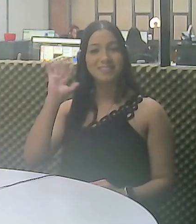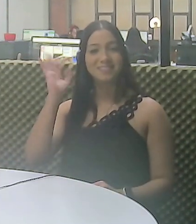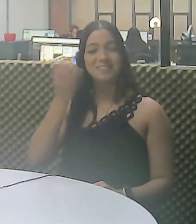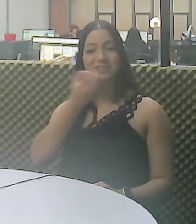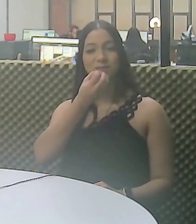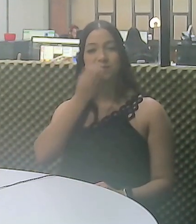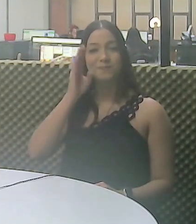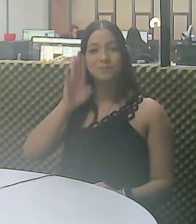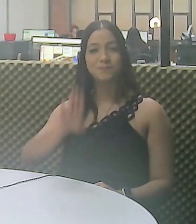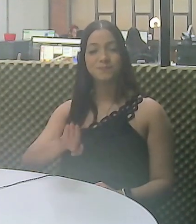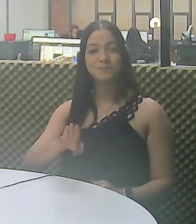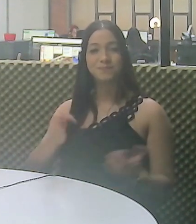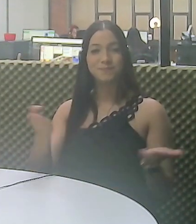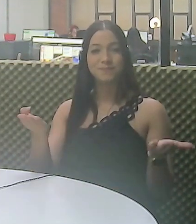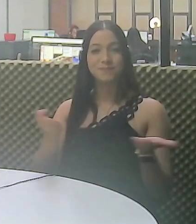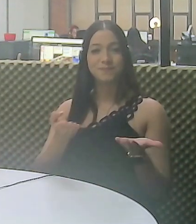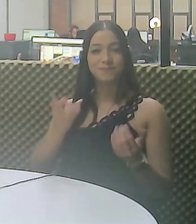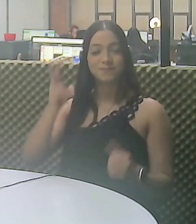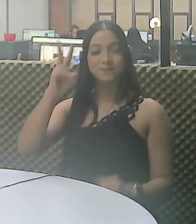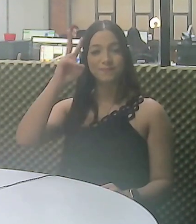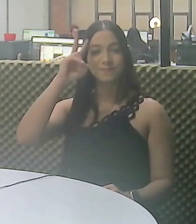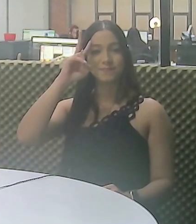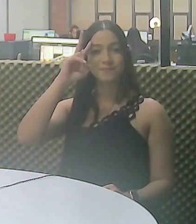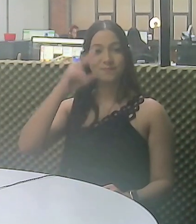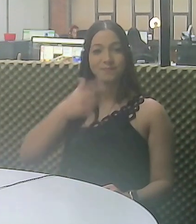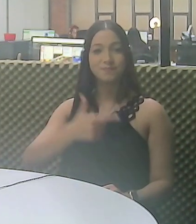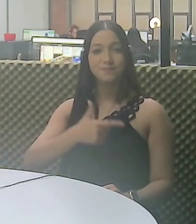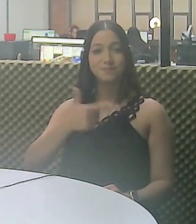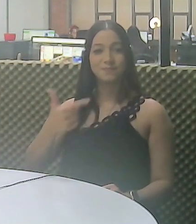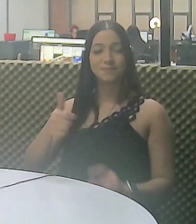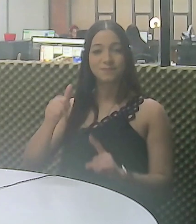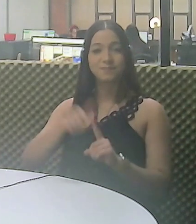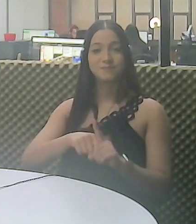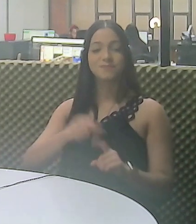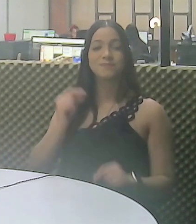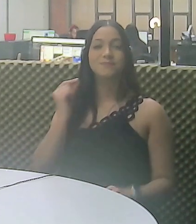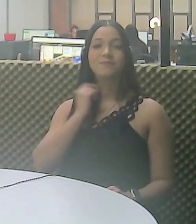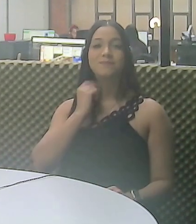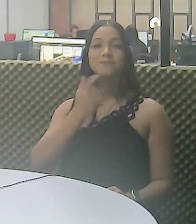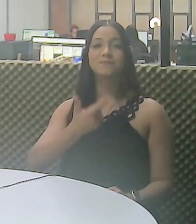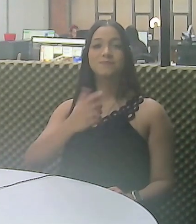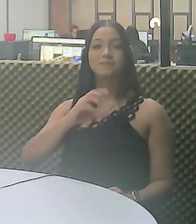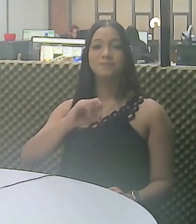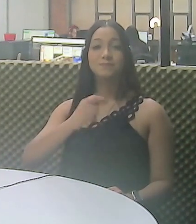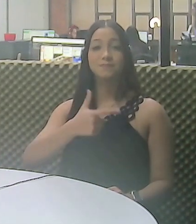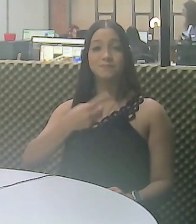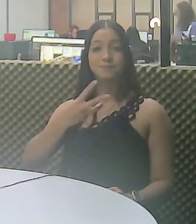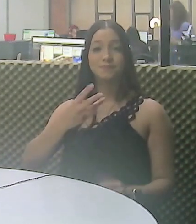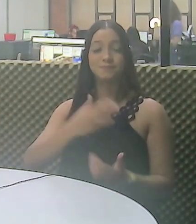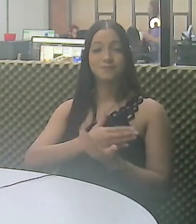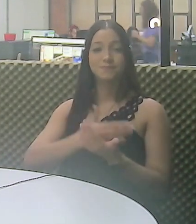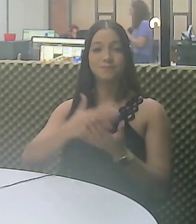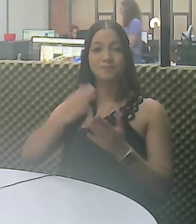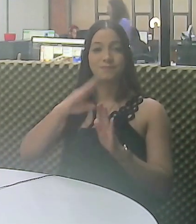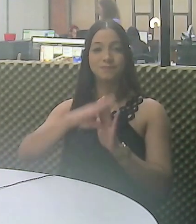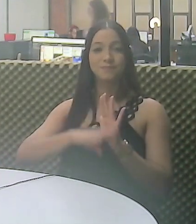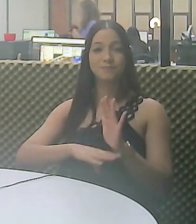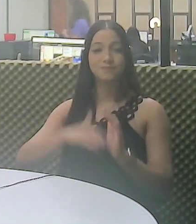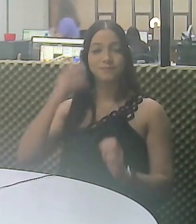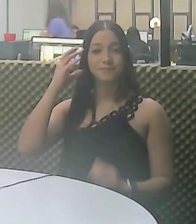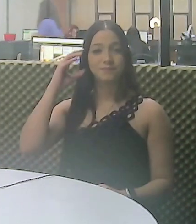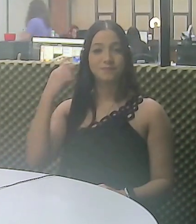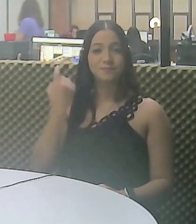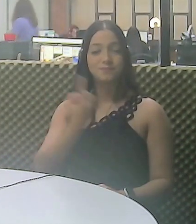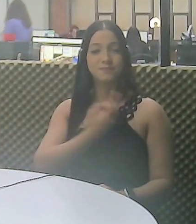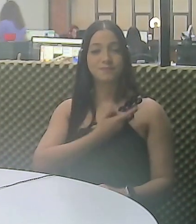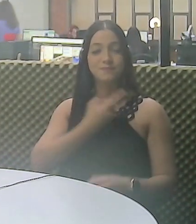Olá, boa tarde. Hoje é segunda-feira, dia 22 de maio de 2023. Está no ar a Rádio Nossa Cidade com o